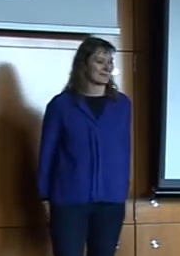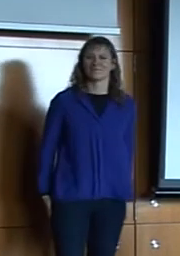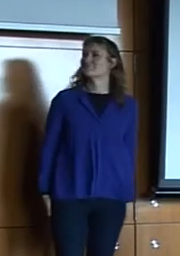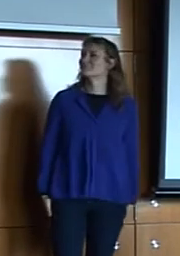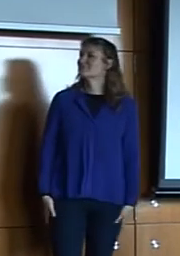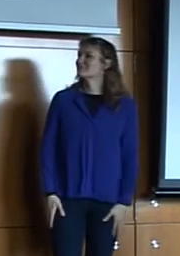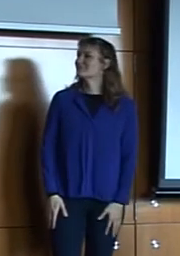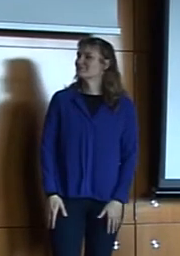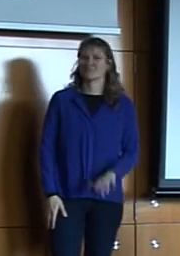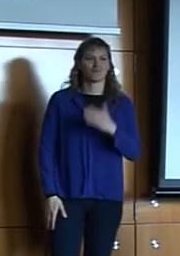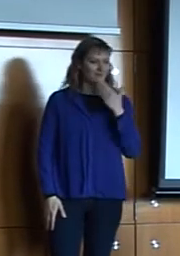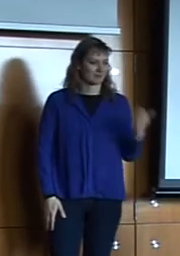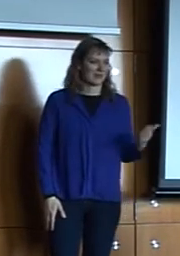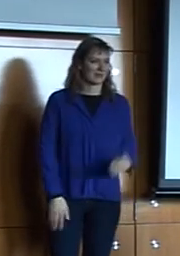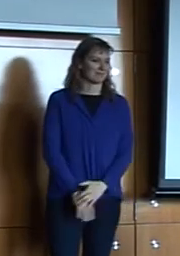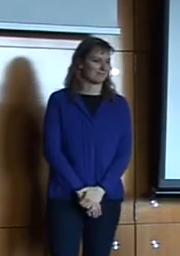Dankeschön.